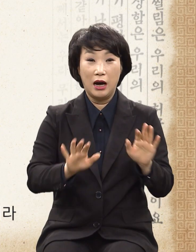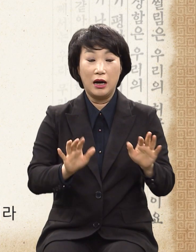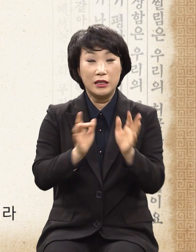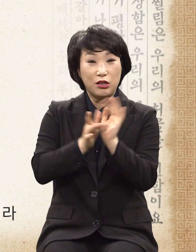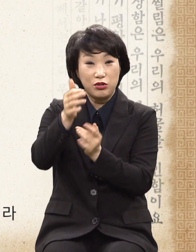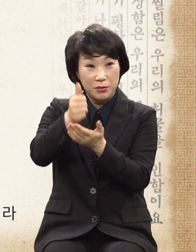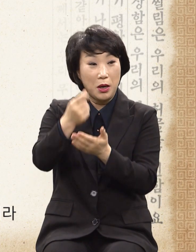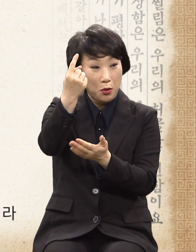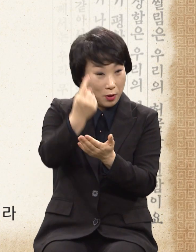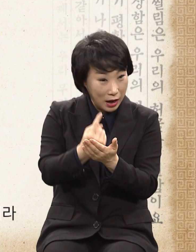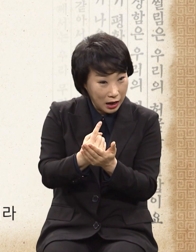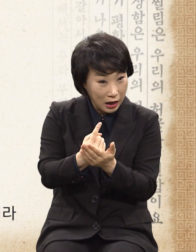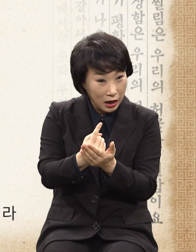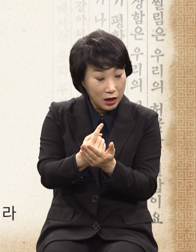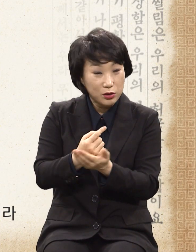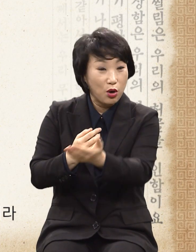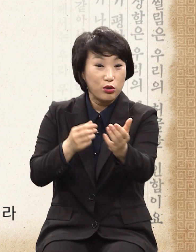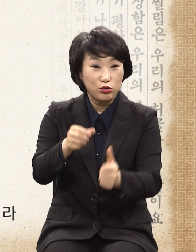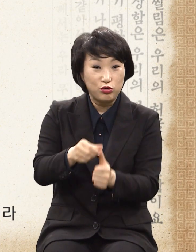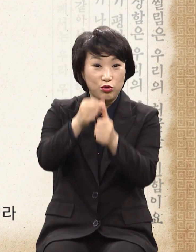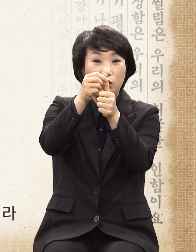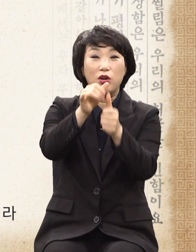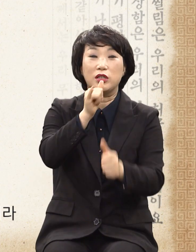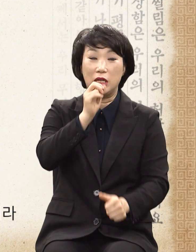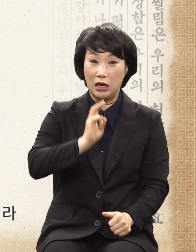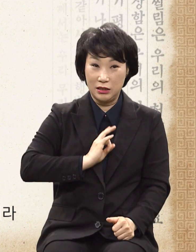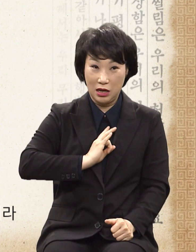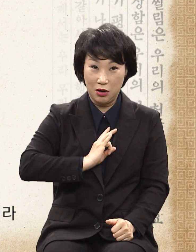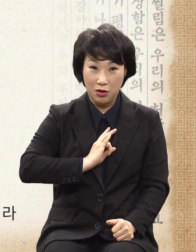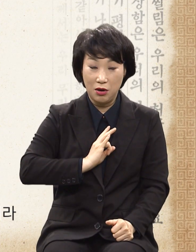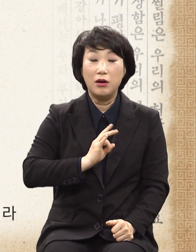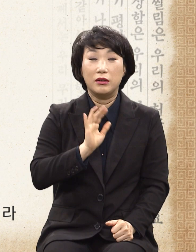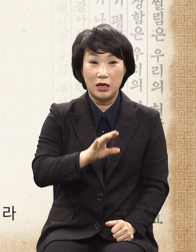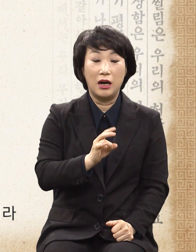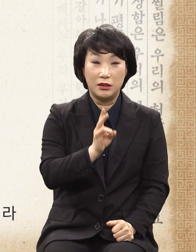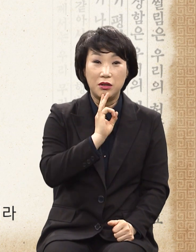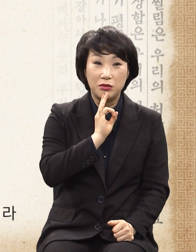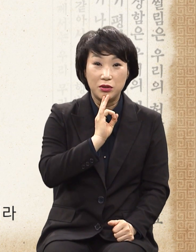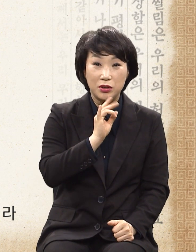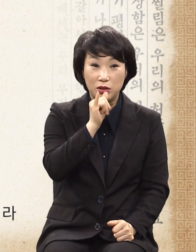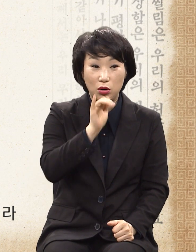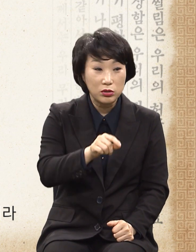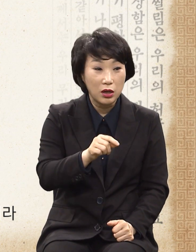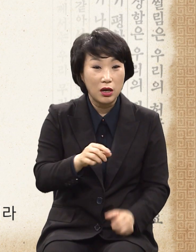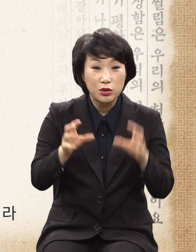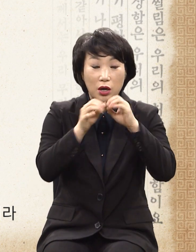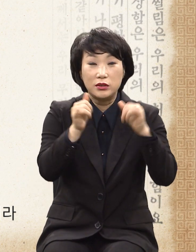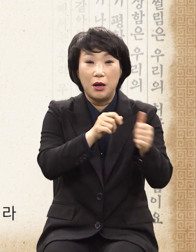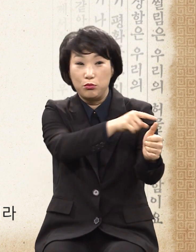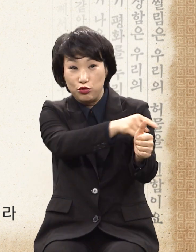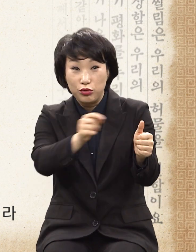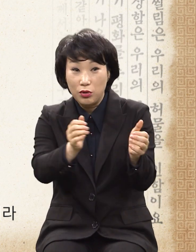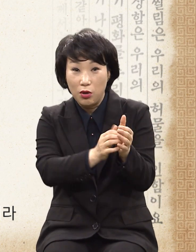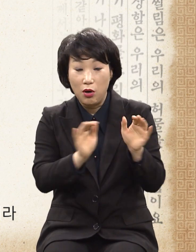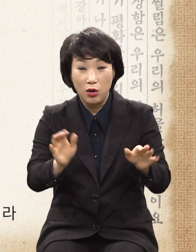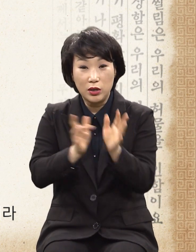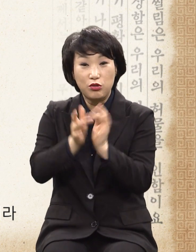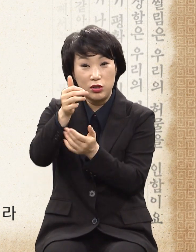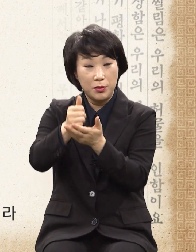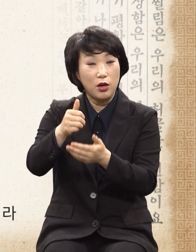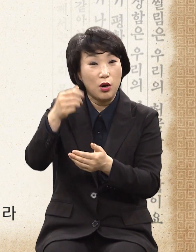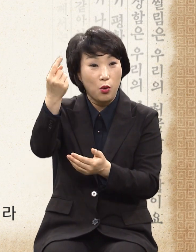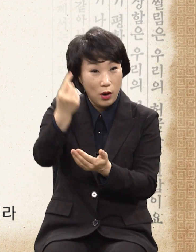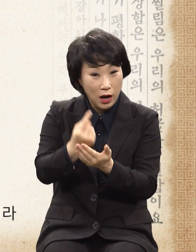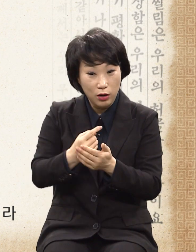예수가 와서 너희를 구원한다고 예언하던 선지자를 죽이고, 또 예수가